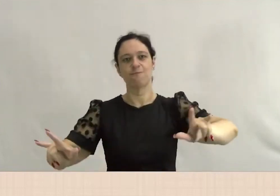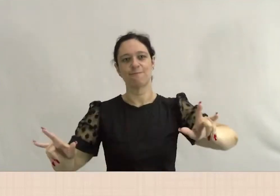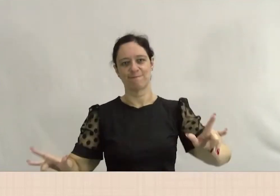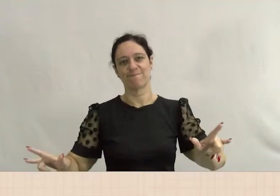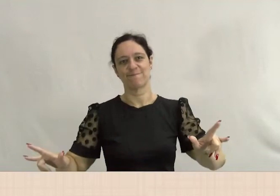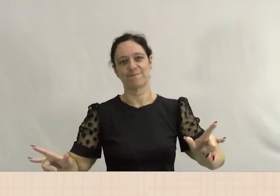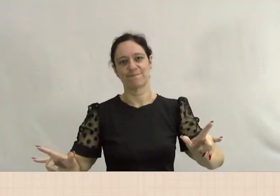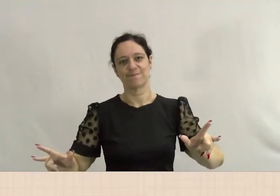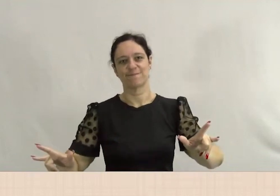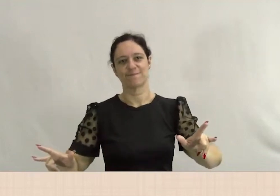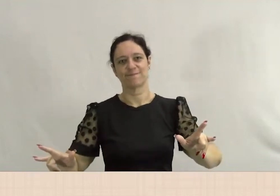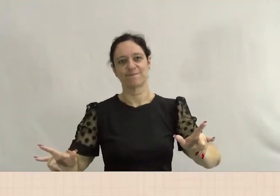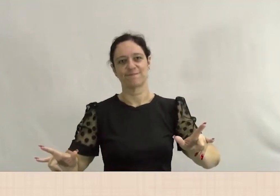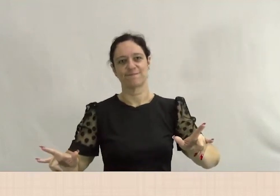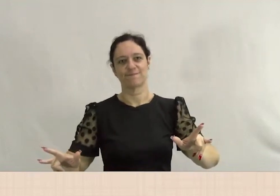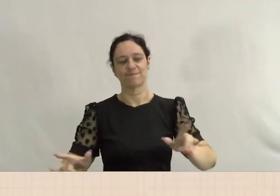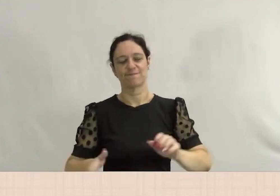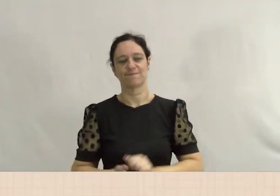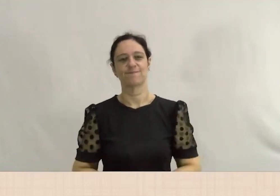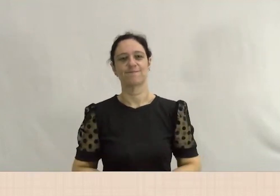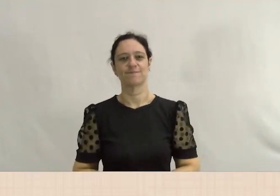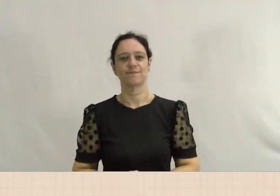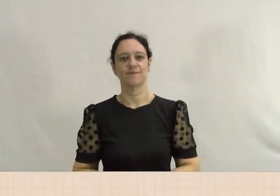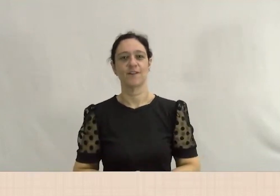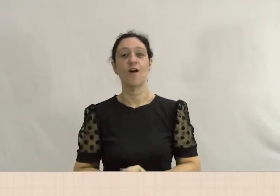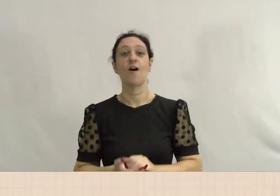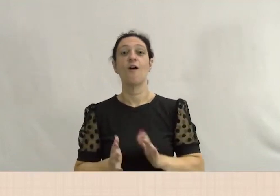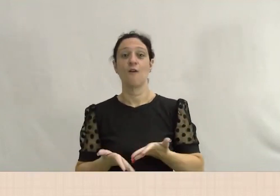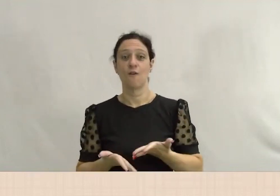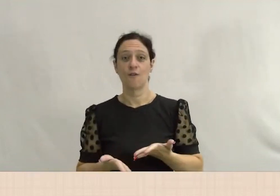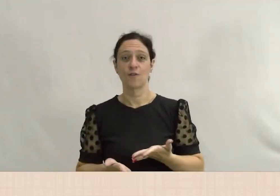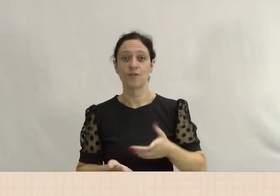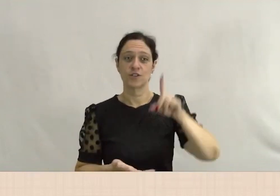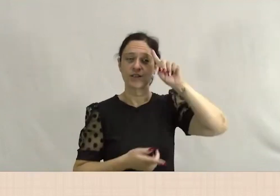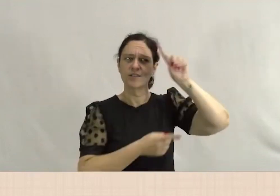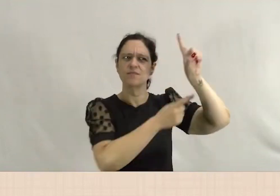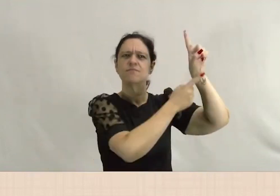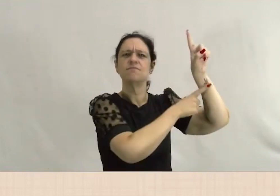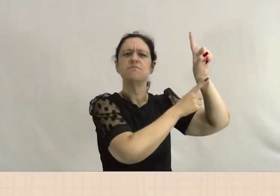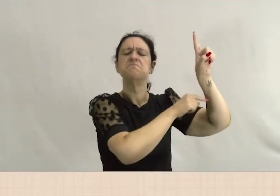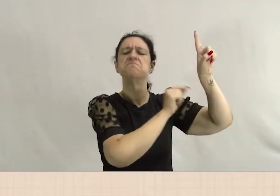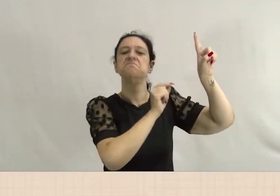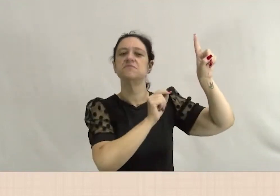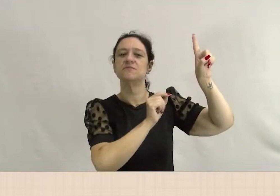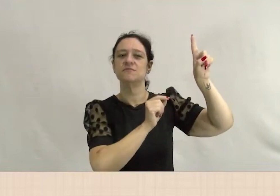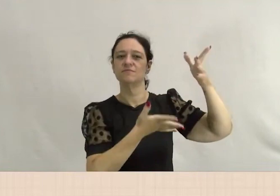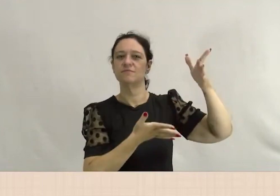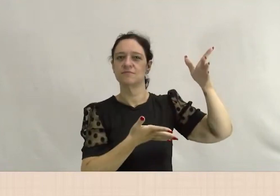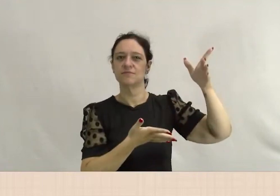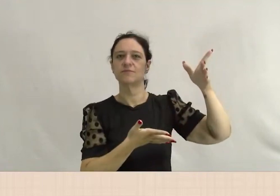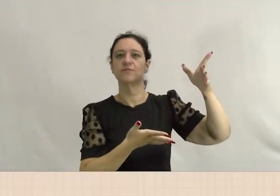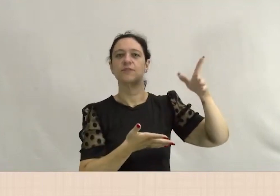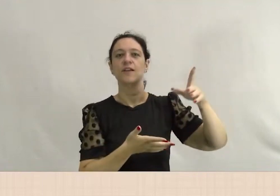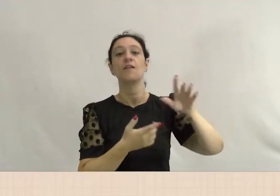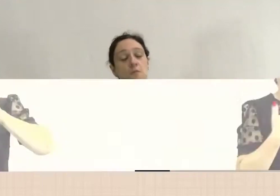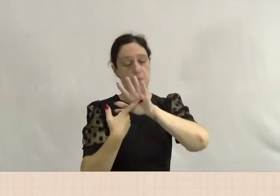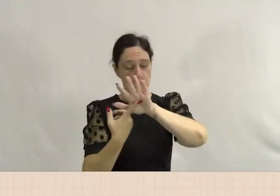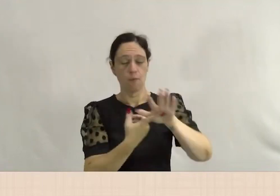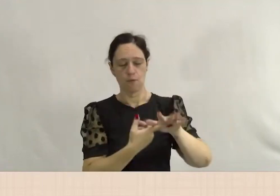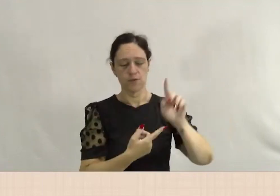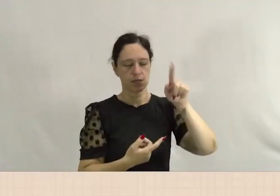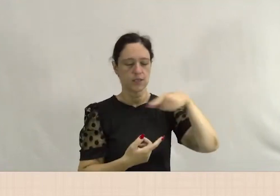outros. E Deus hoje, irmãos, deseja fazer esse trabalho. Eu ainda vou apresentar para